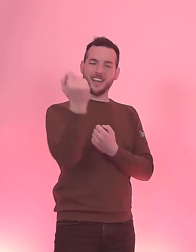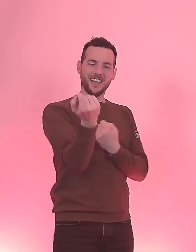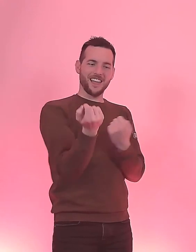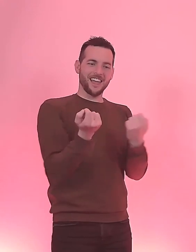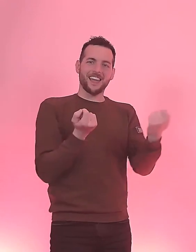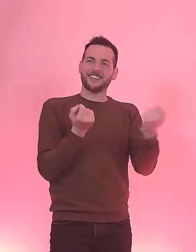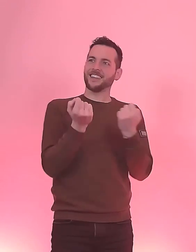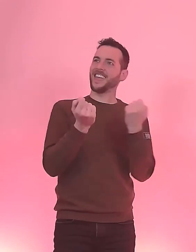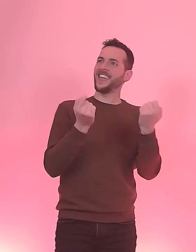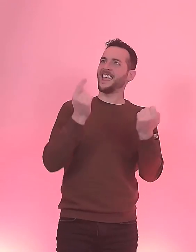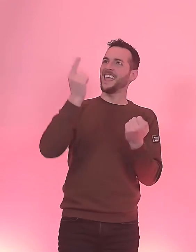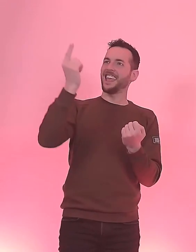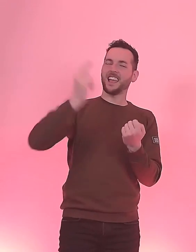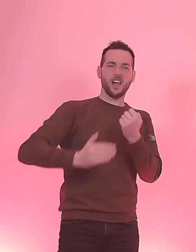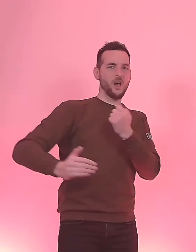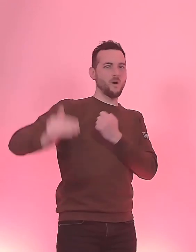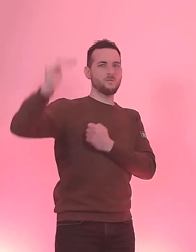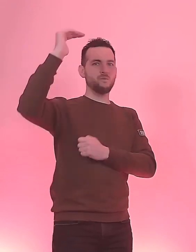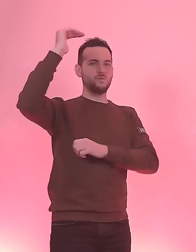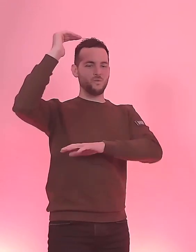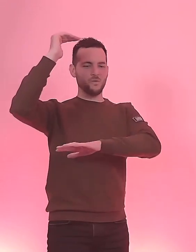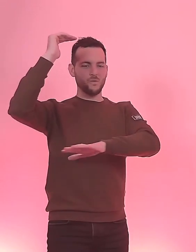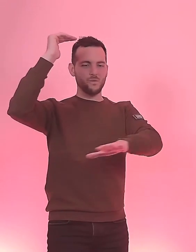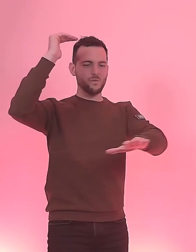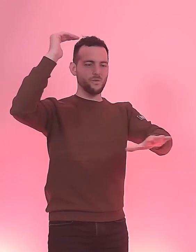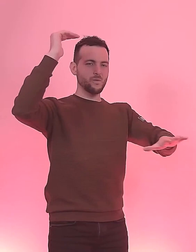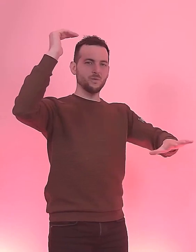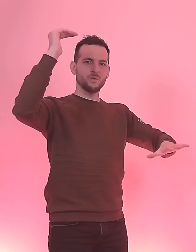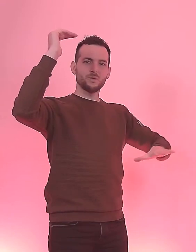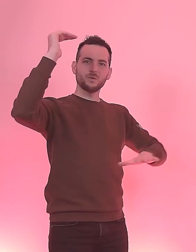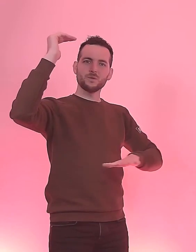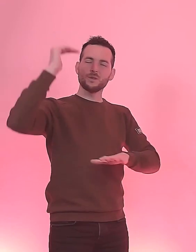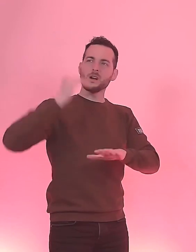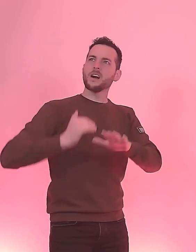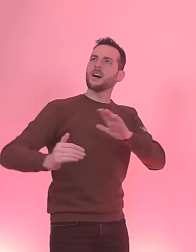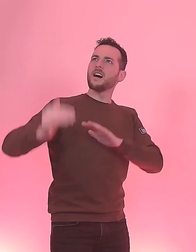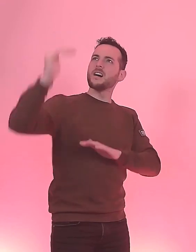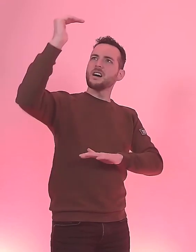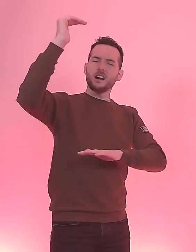mobiel hoe hoeveel